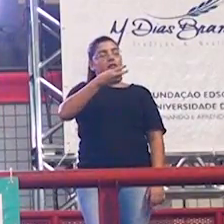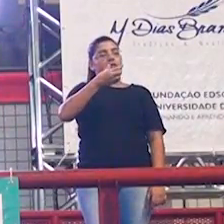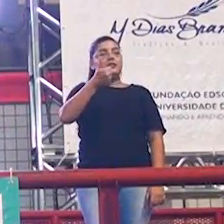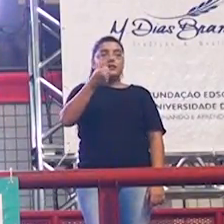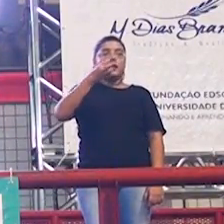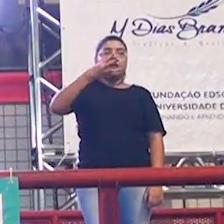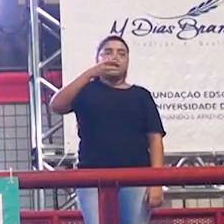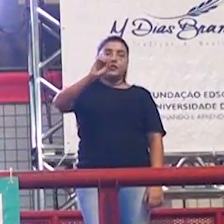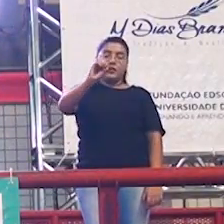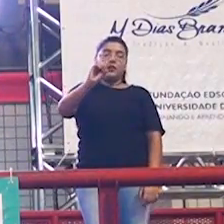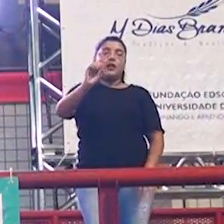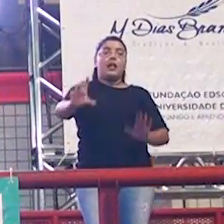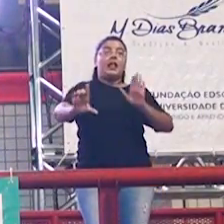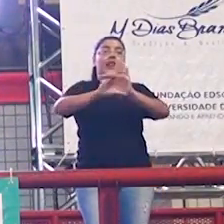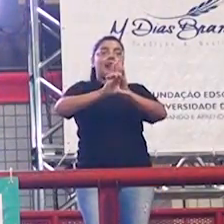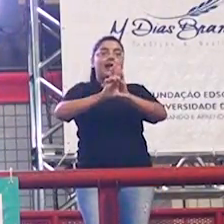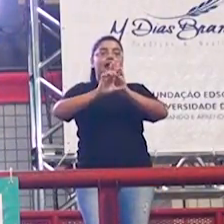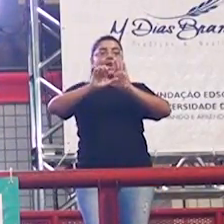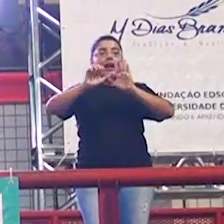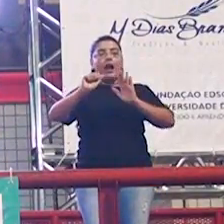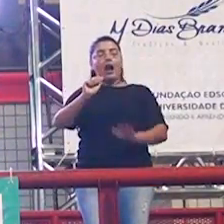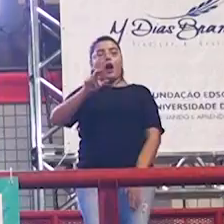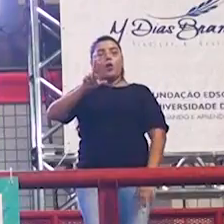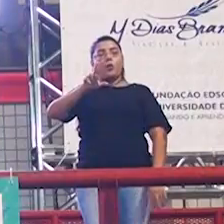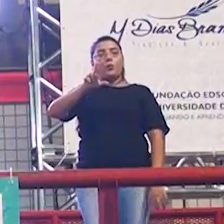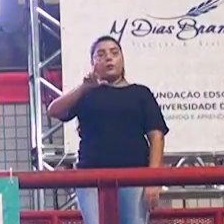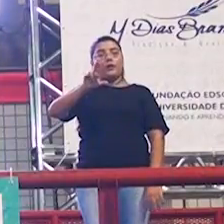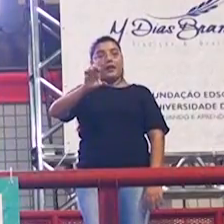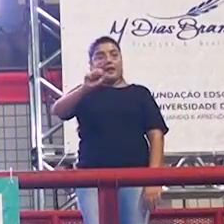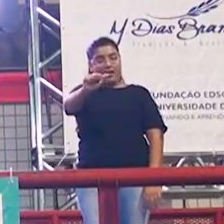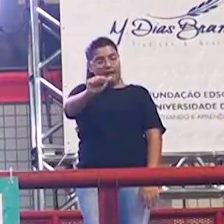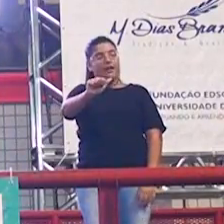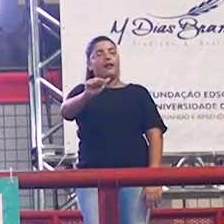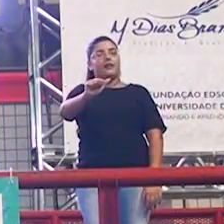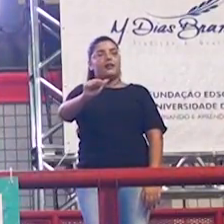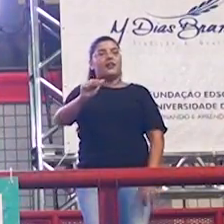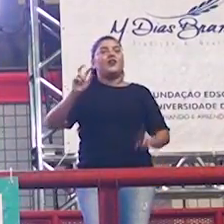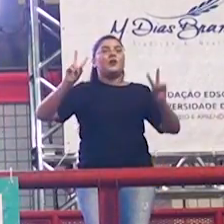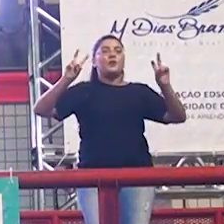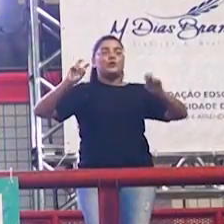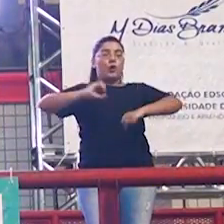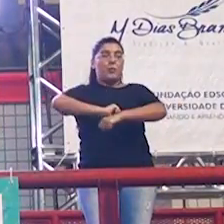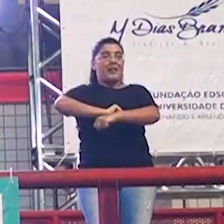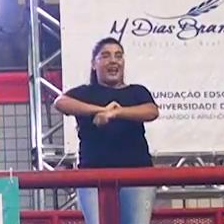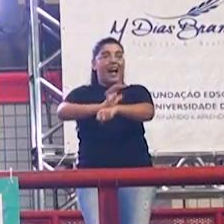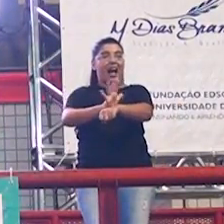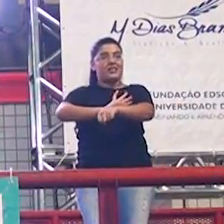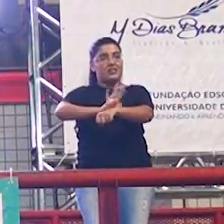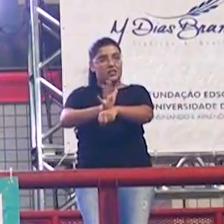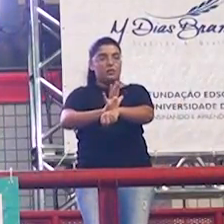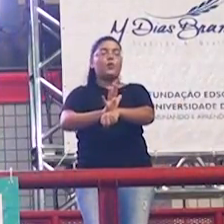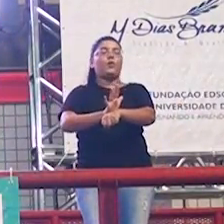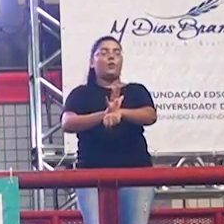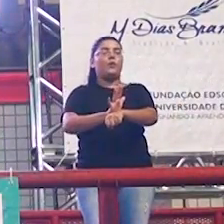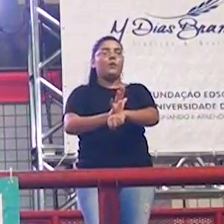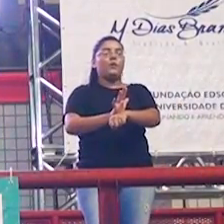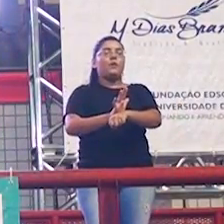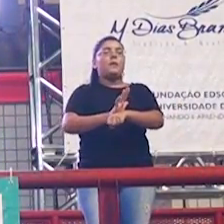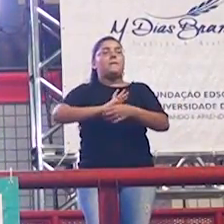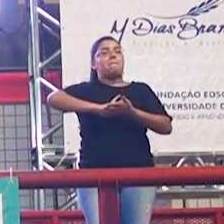anos da Lei Áurea no Brasil. É outra atualidade importante. Questão sobre racismo caiu na prova. Está claro